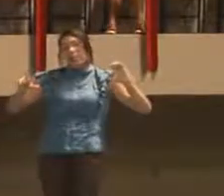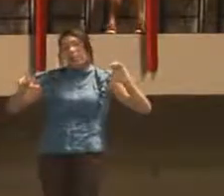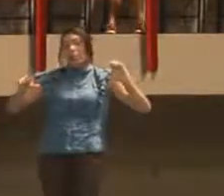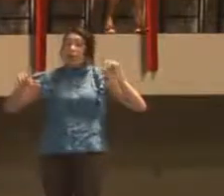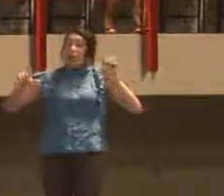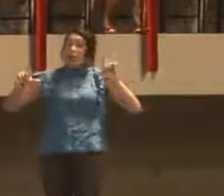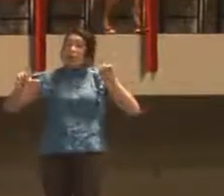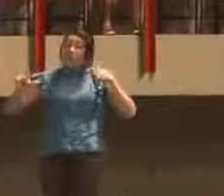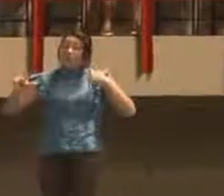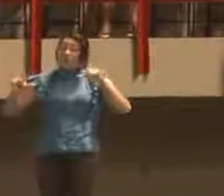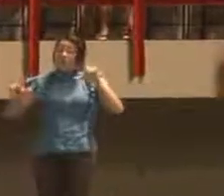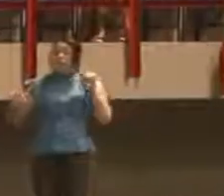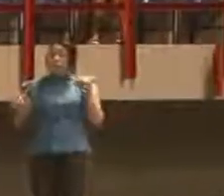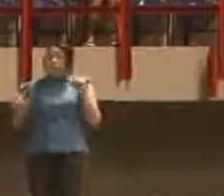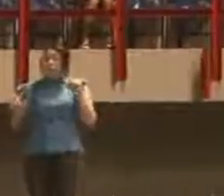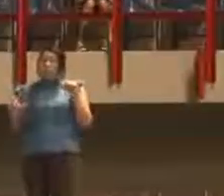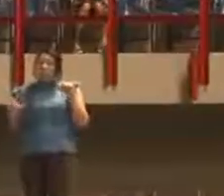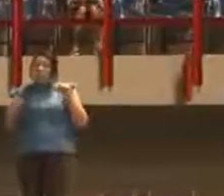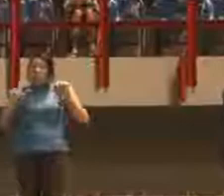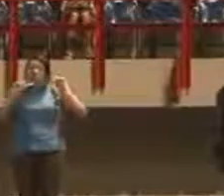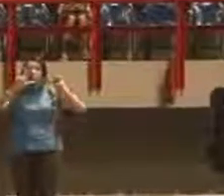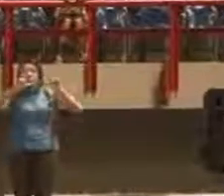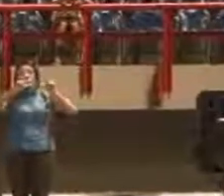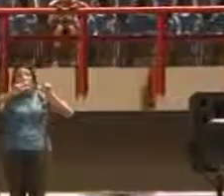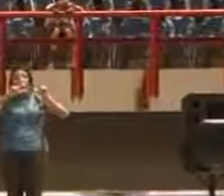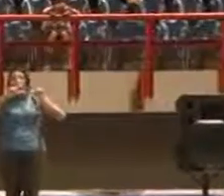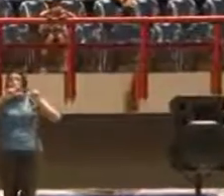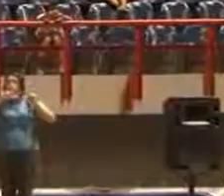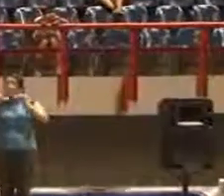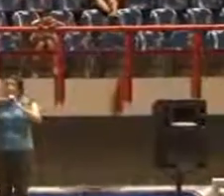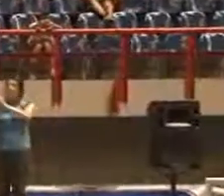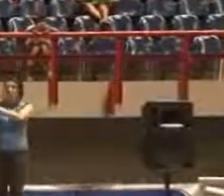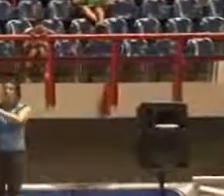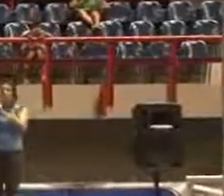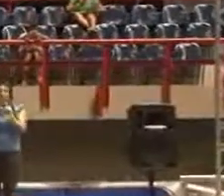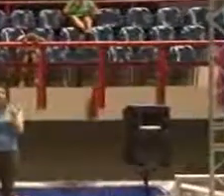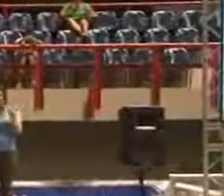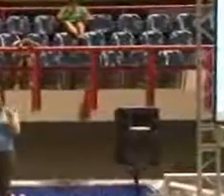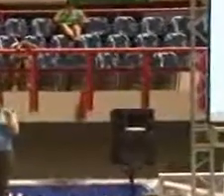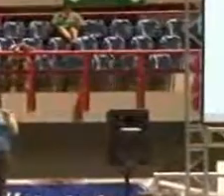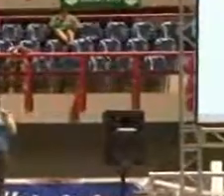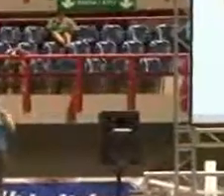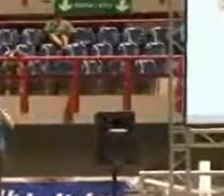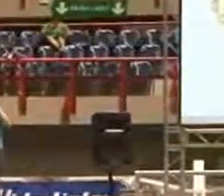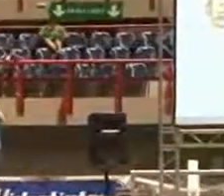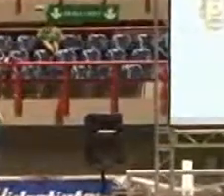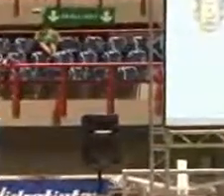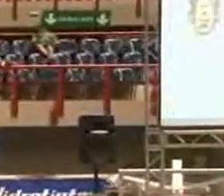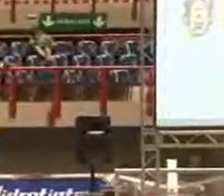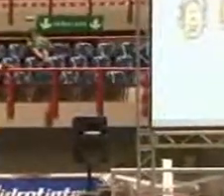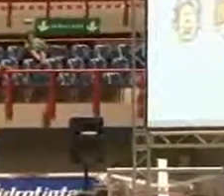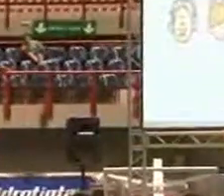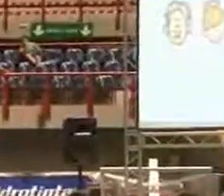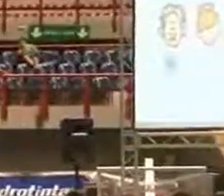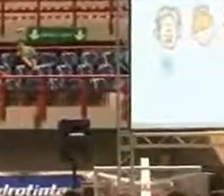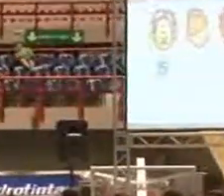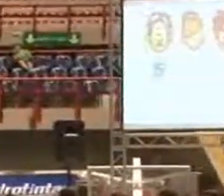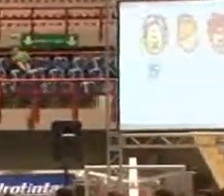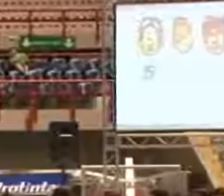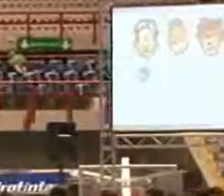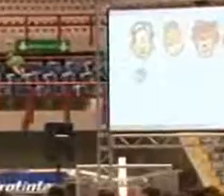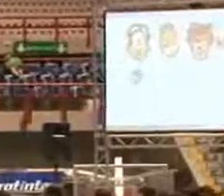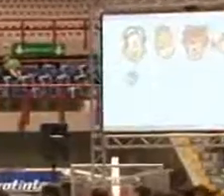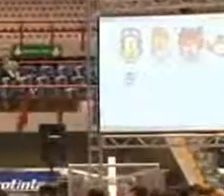que vai ficar nessa posição aqui. Qualquer uma dessas pessoas pode ficar na primeira posição? Então tenho